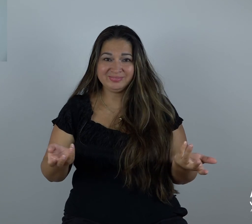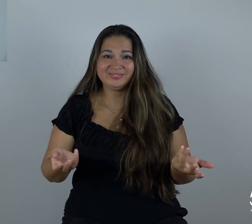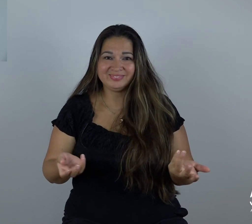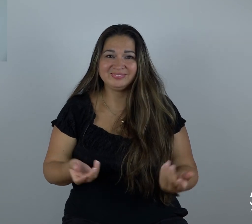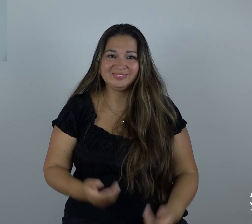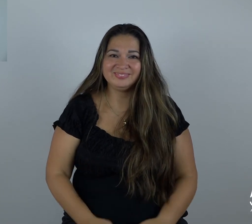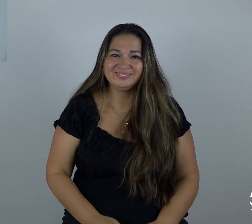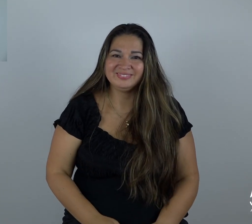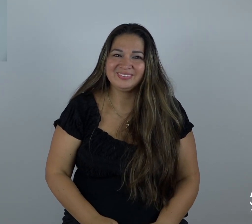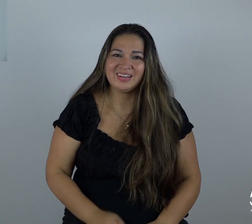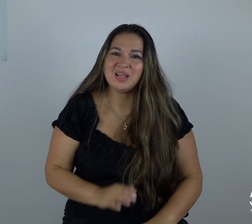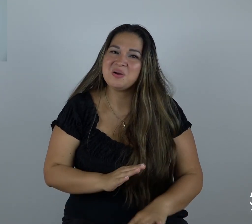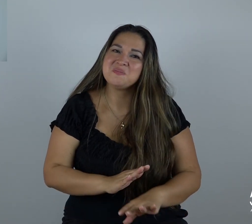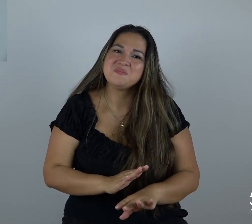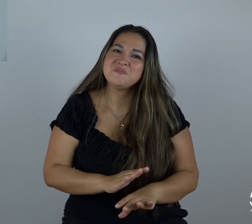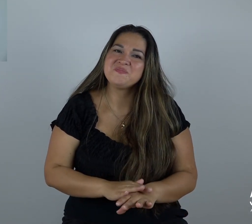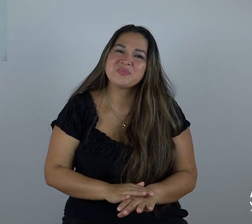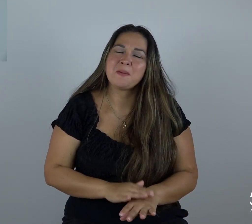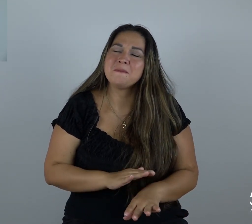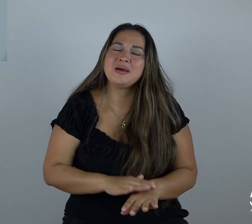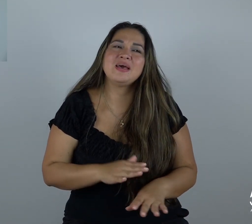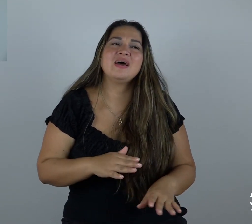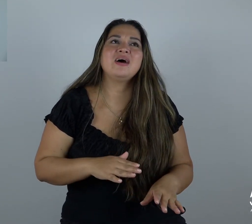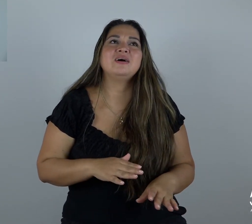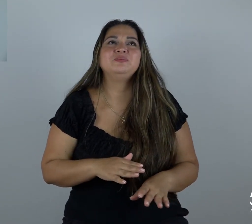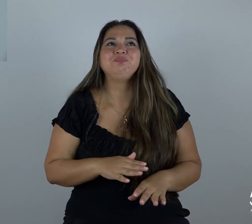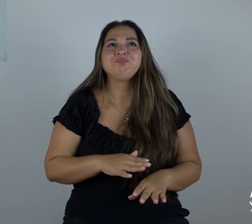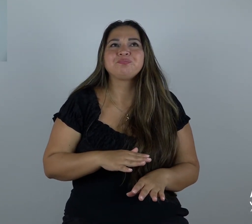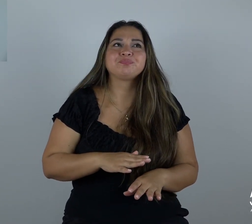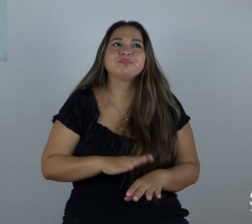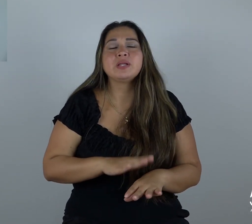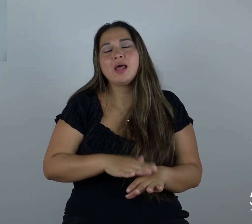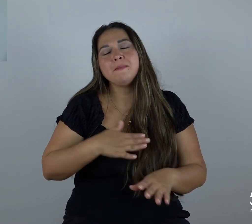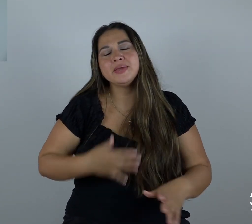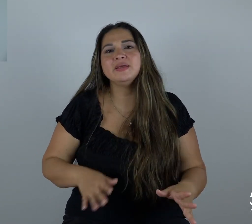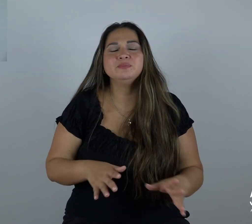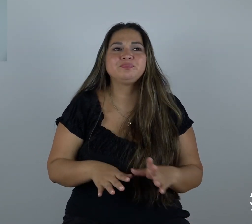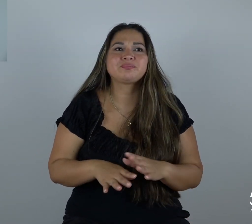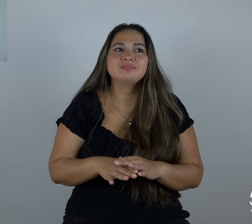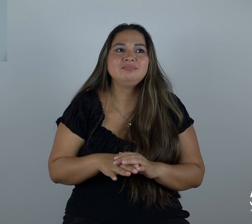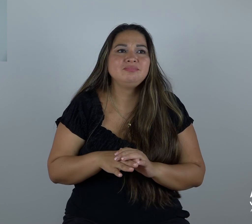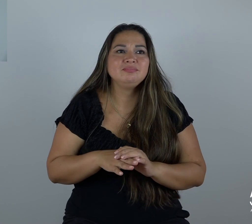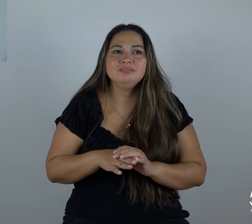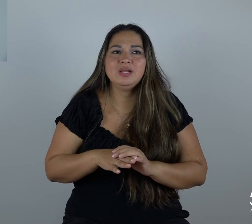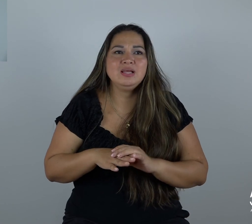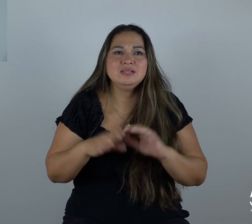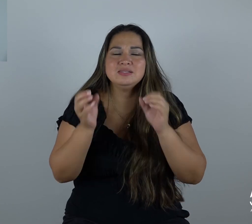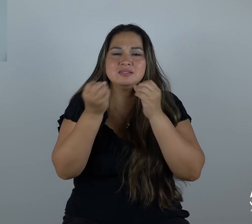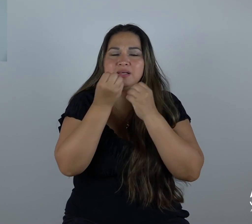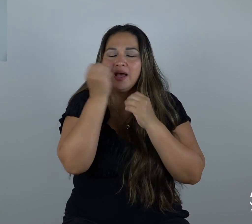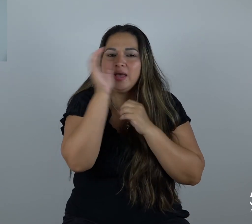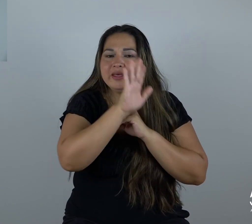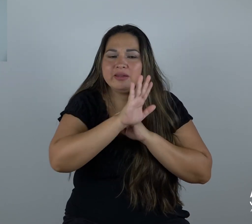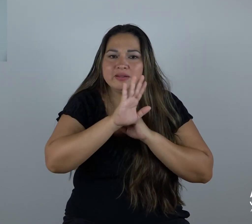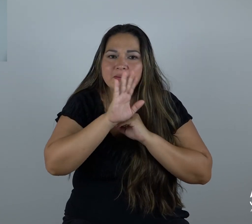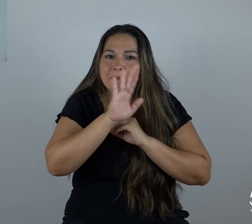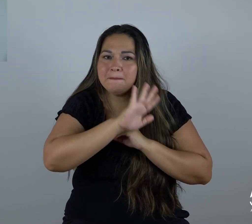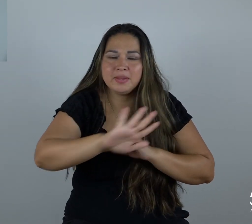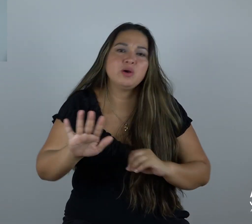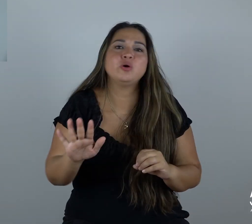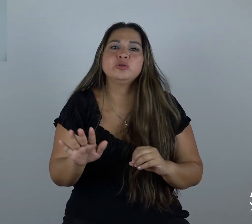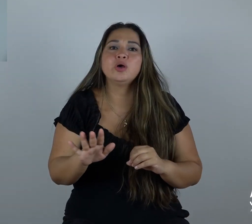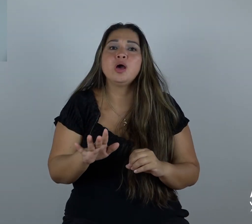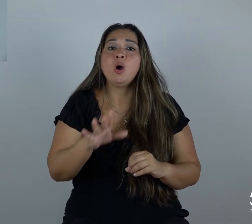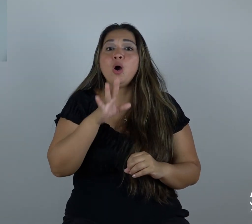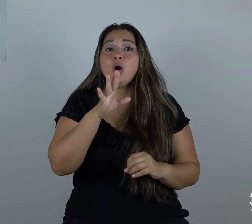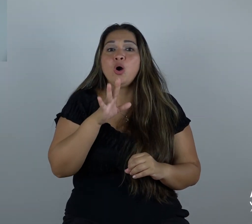saber que Él quiere cenar conmigo de una manera espiritual, compartir conmigo. Cuando yo tomo el pan, tomo el vino,